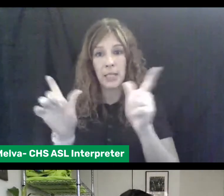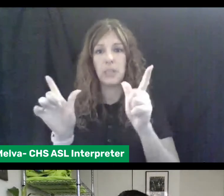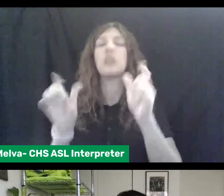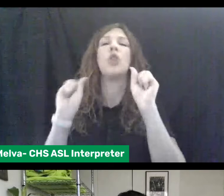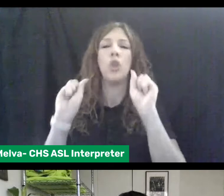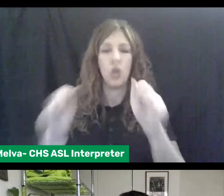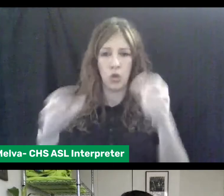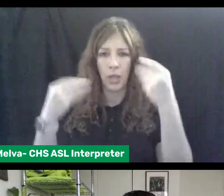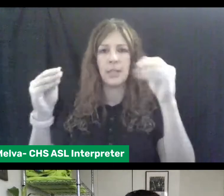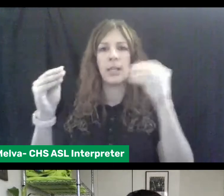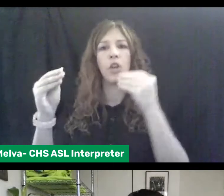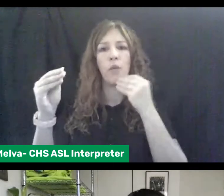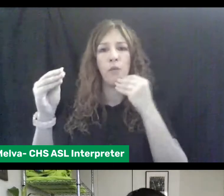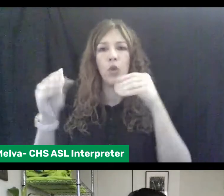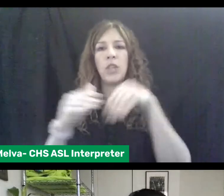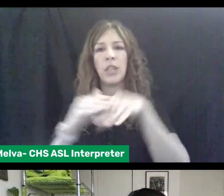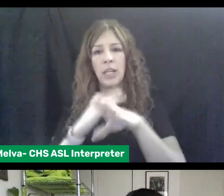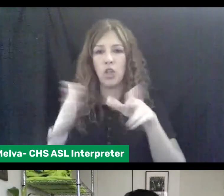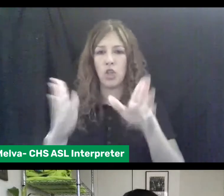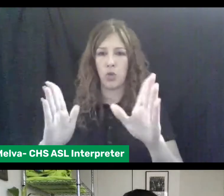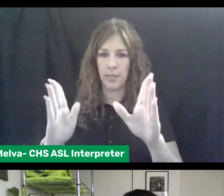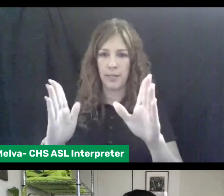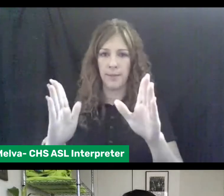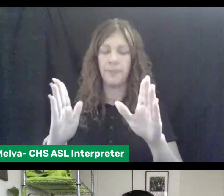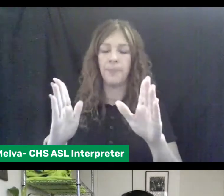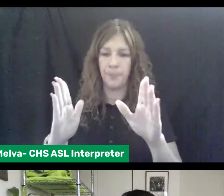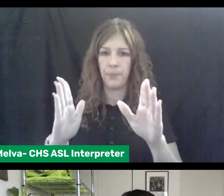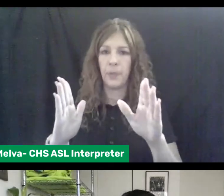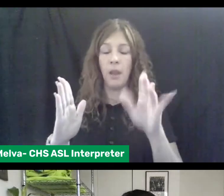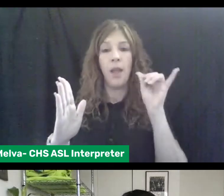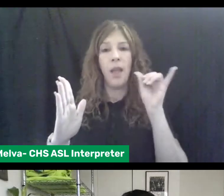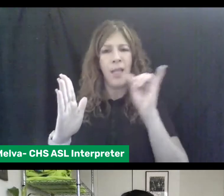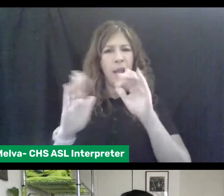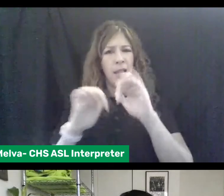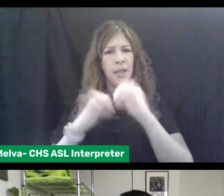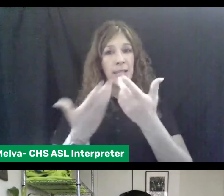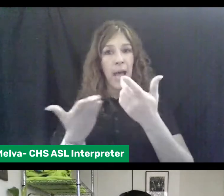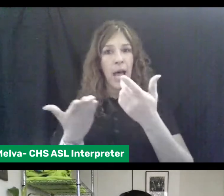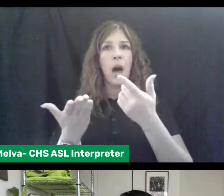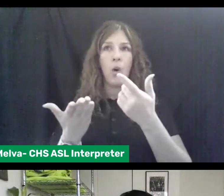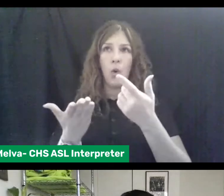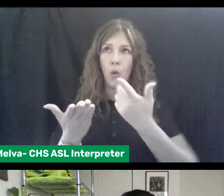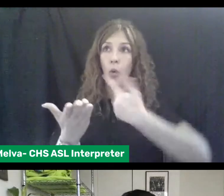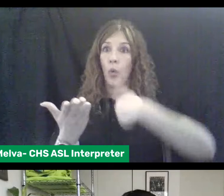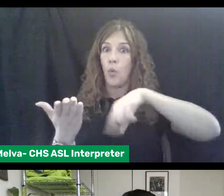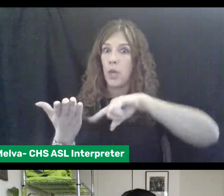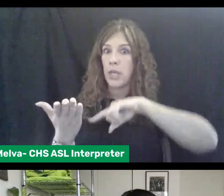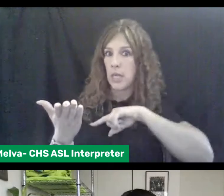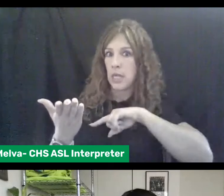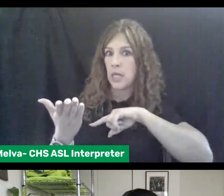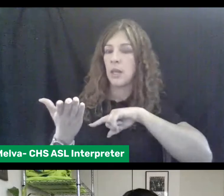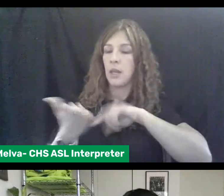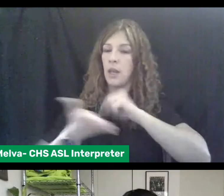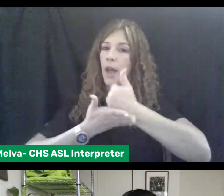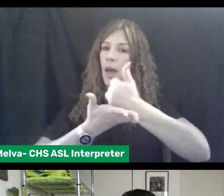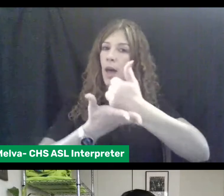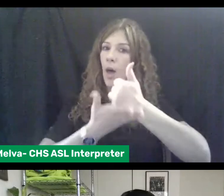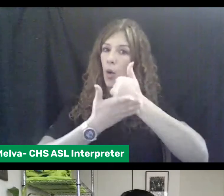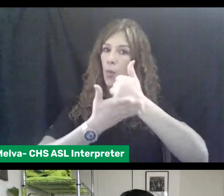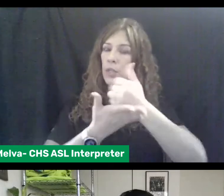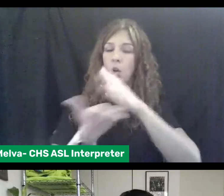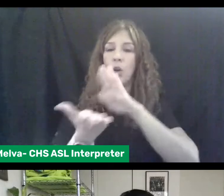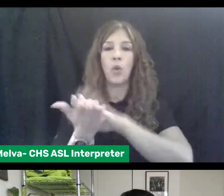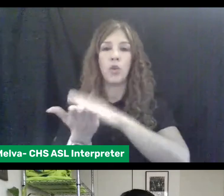De esta forma es que nosotros, los socios de la Cocina Compartida de